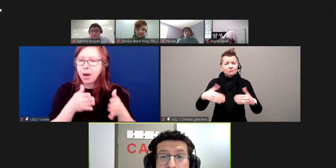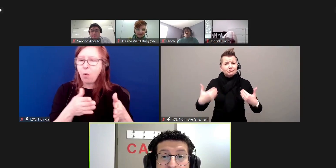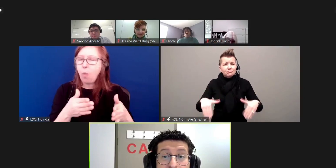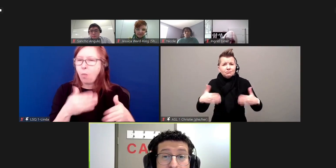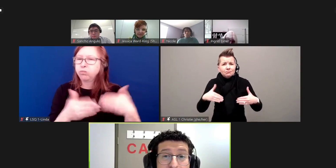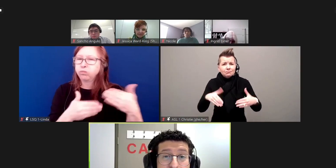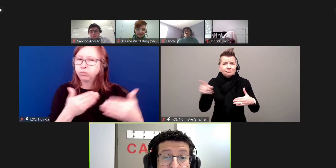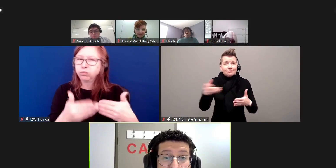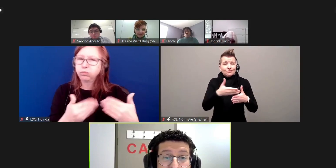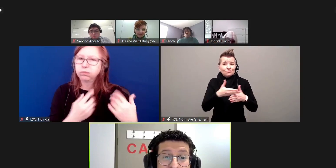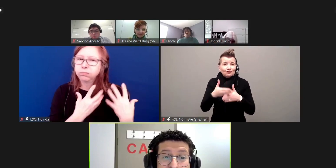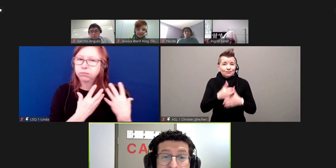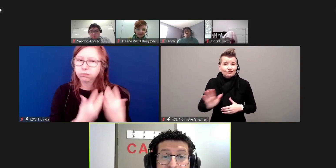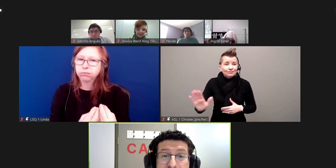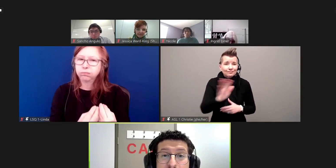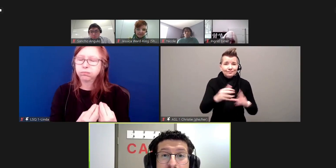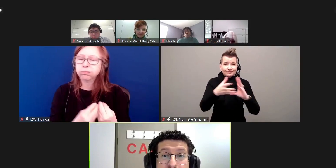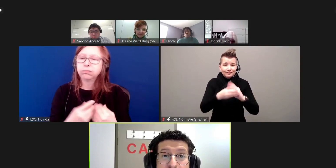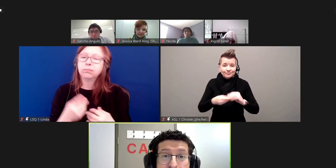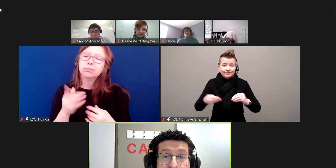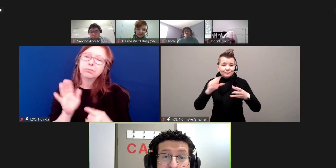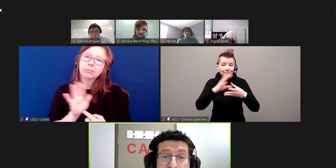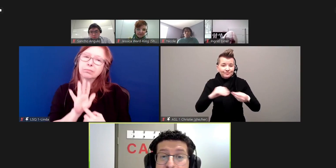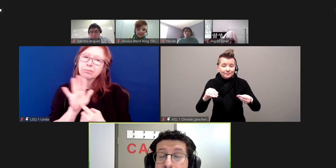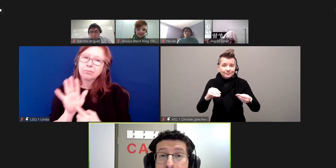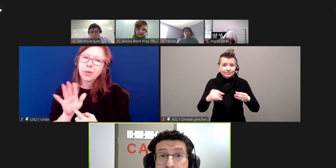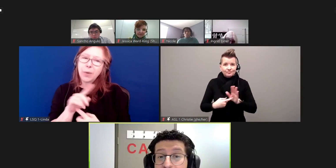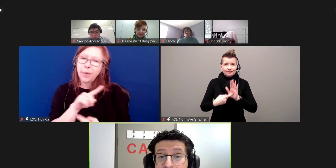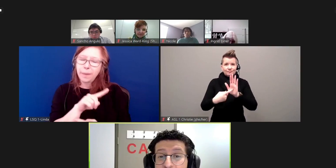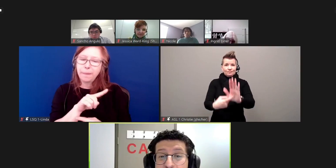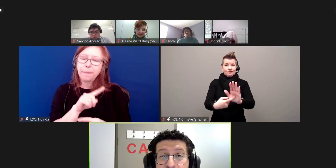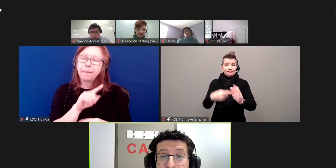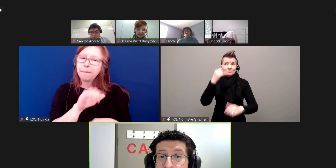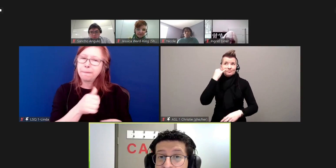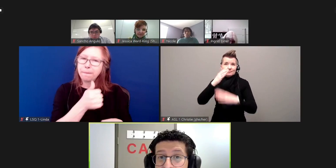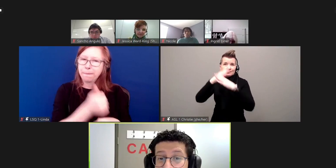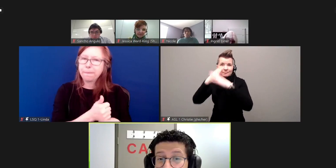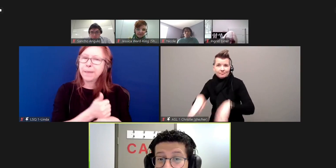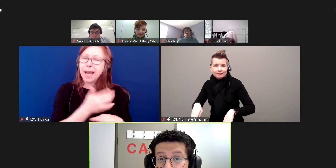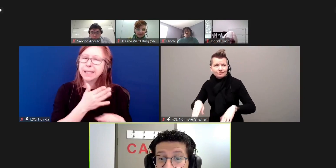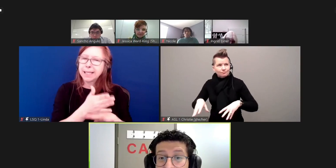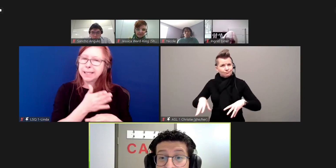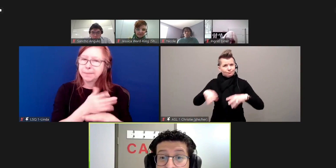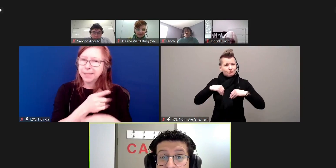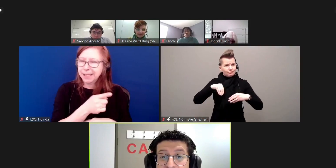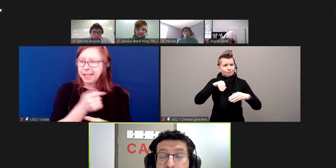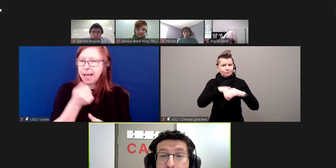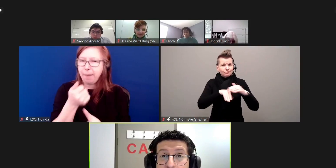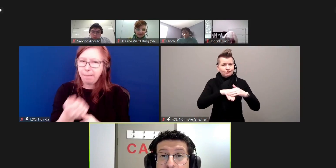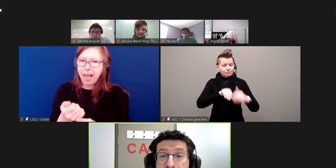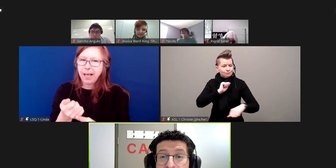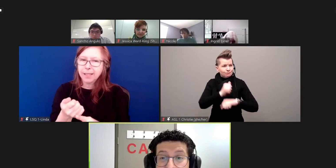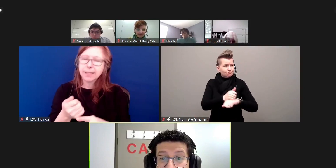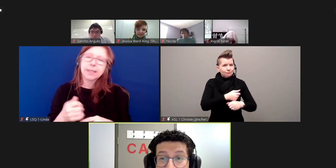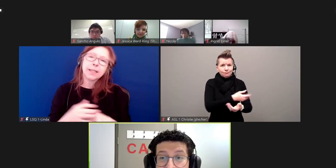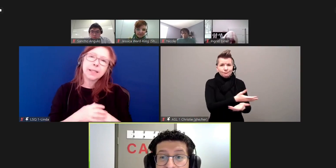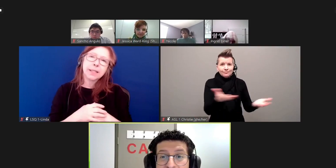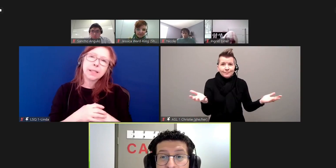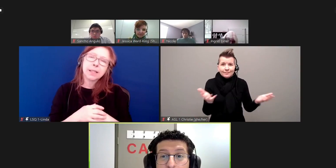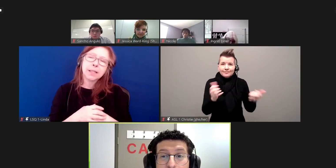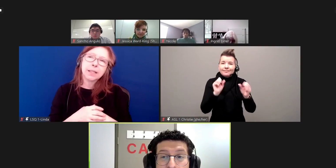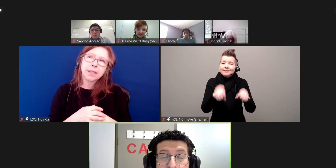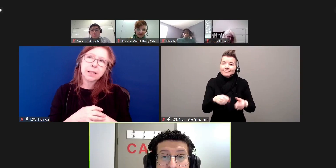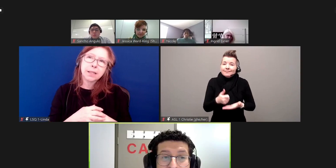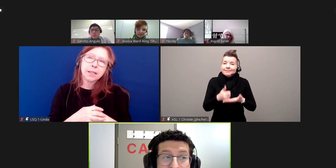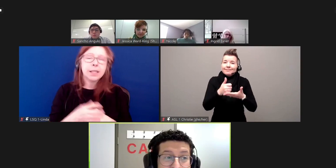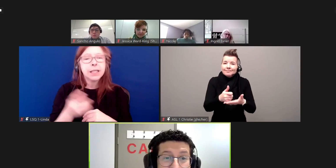en évidence et montrent l'impact que l'adoption de l'accessibilité peut avoir, non seulement sur les expériences